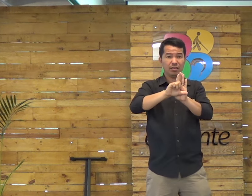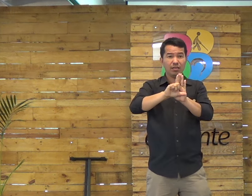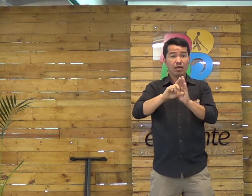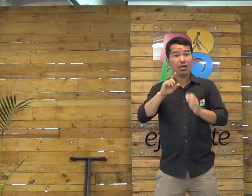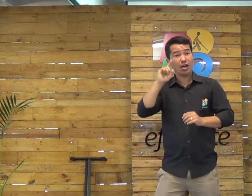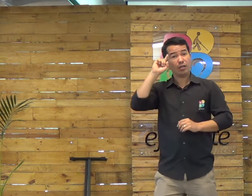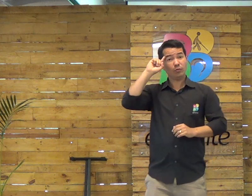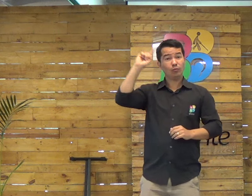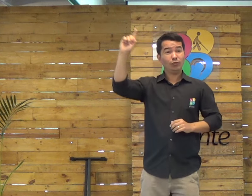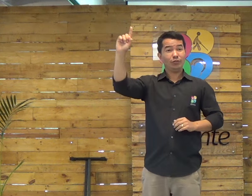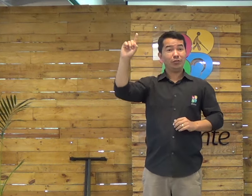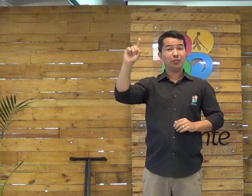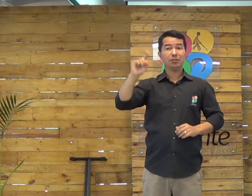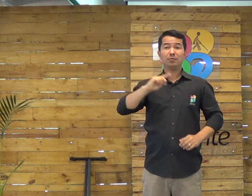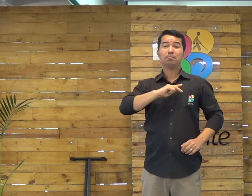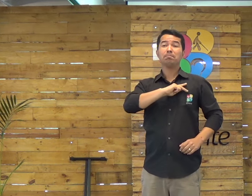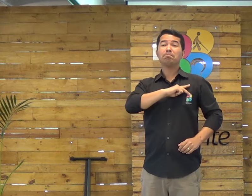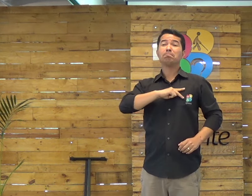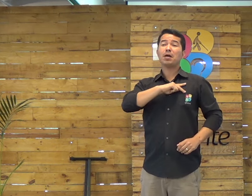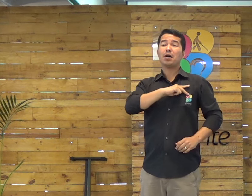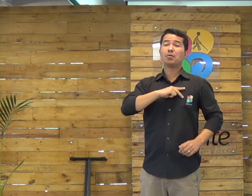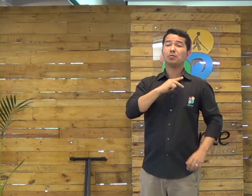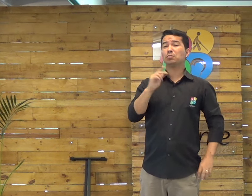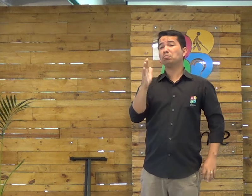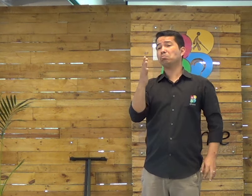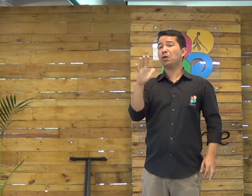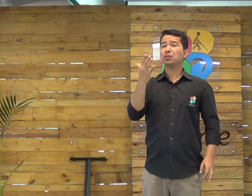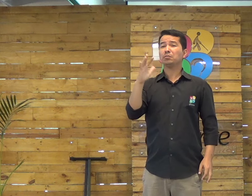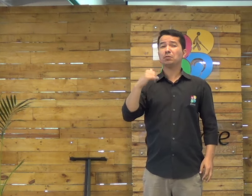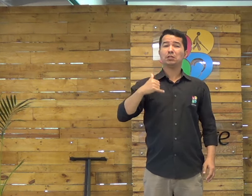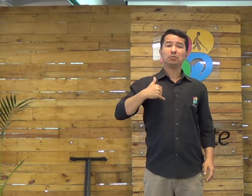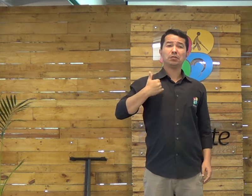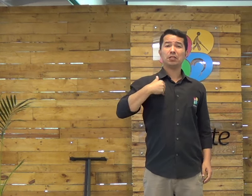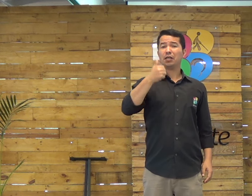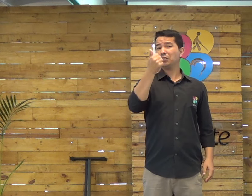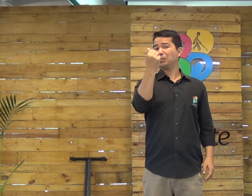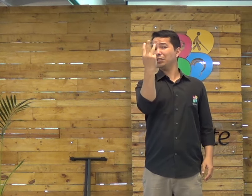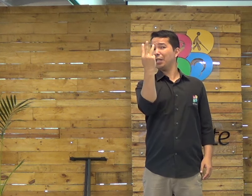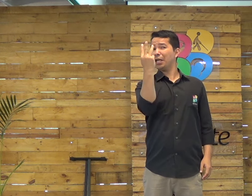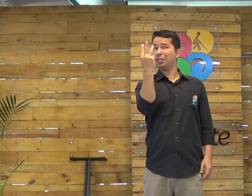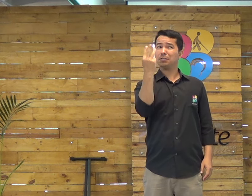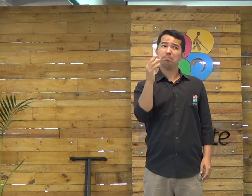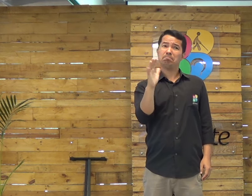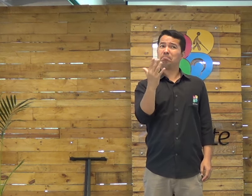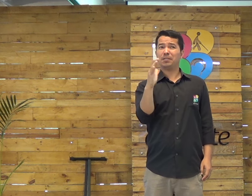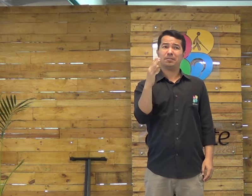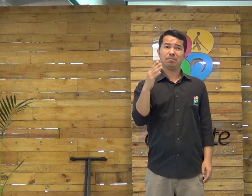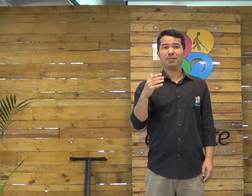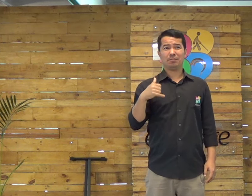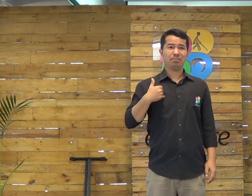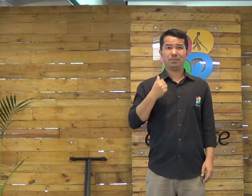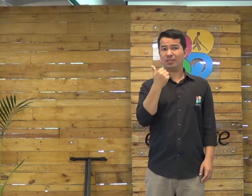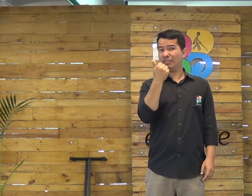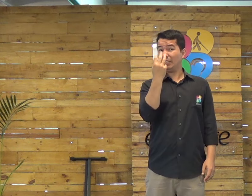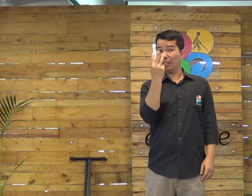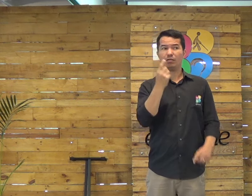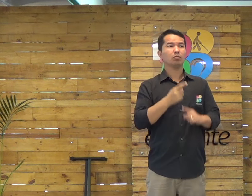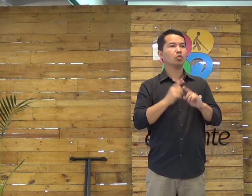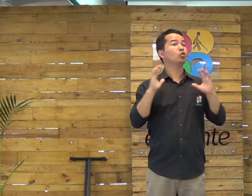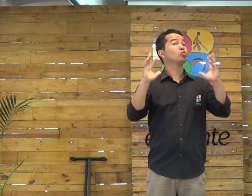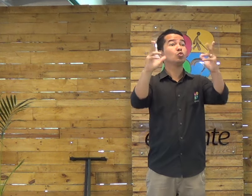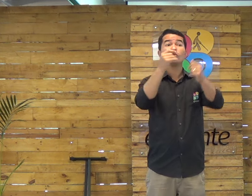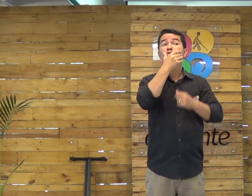as traduções, ele conhecia a lei. E um dia, acho que Paulo, com a idade de 13 anos